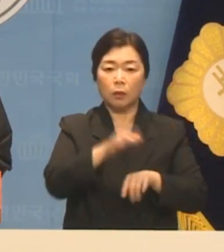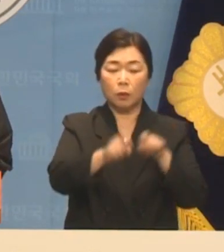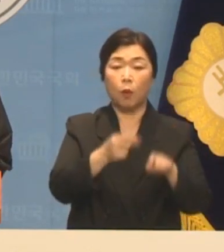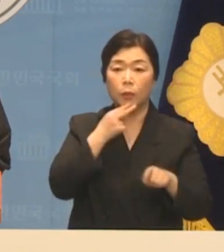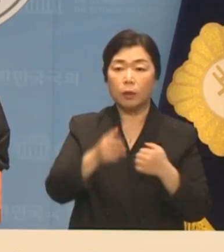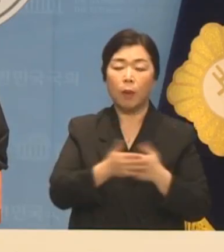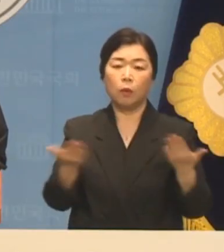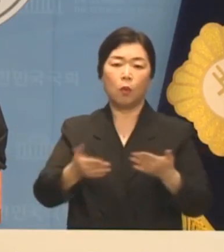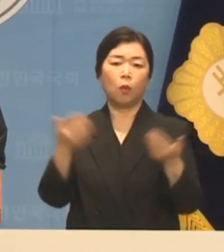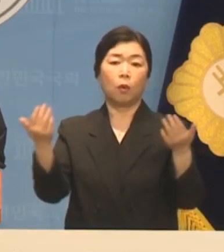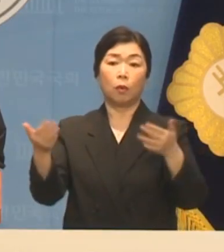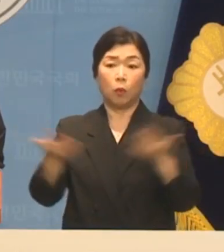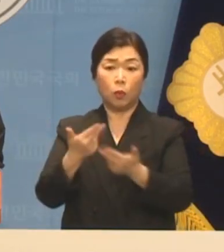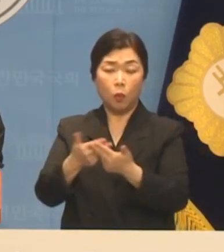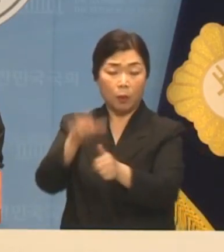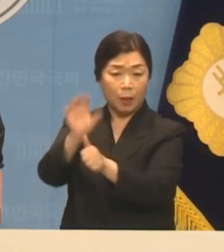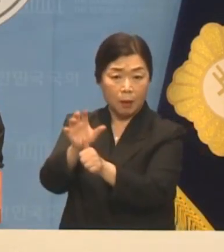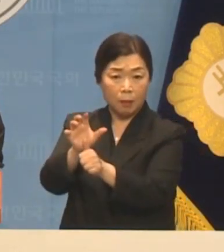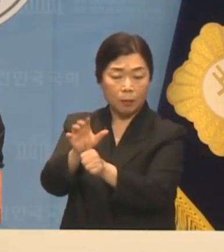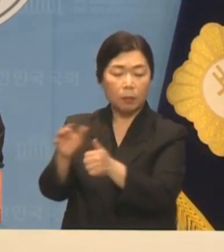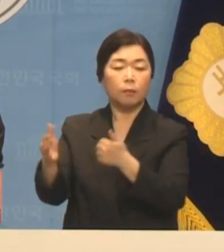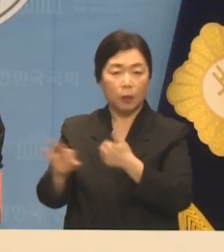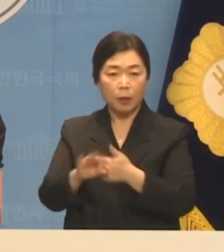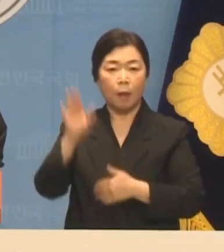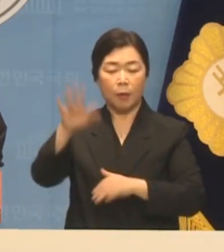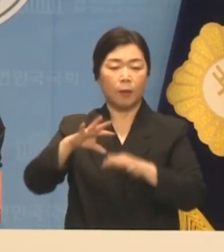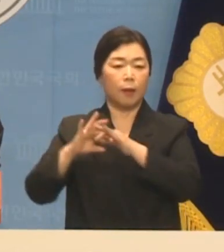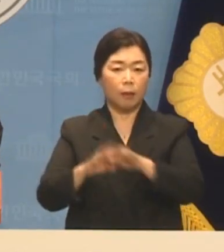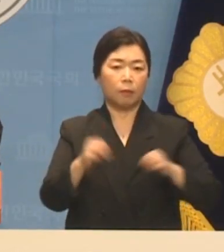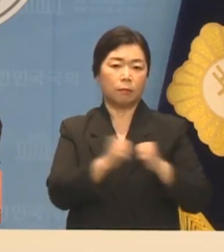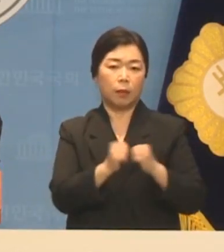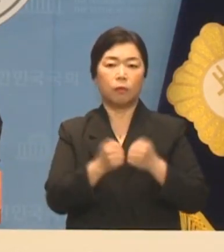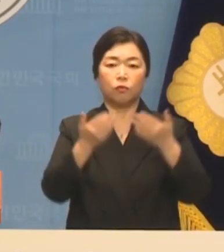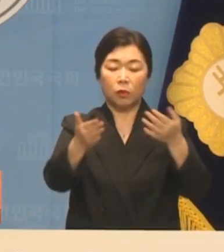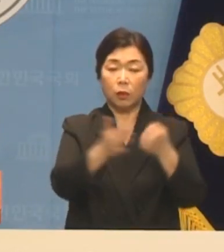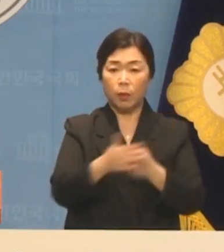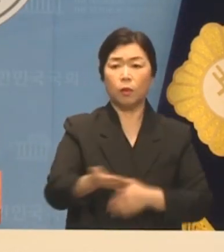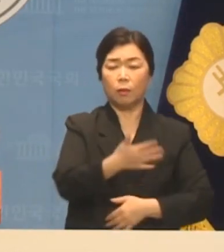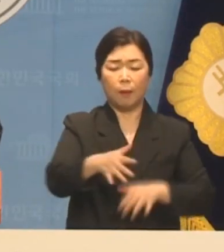앞으로도 지속적으로 대응해